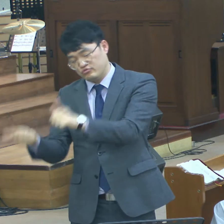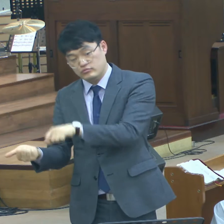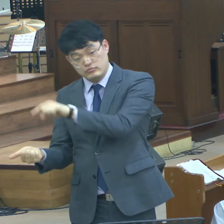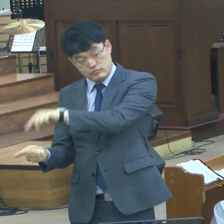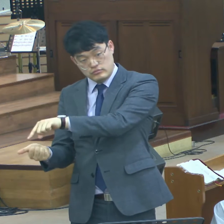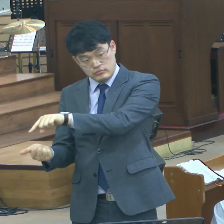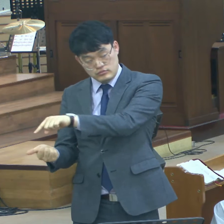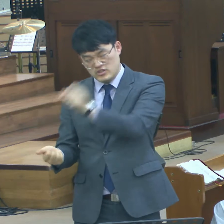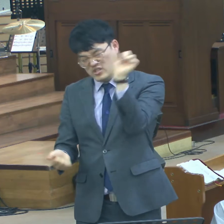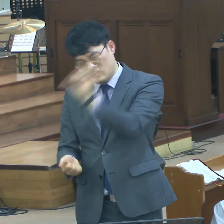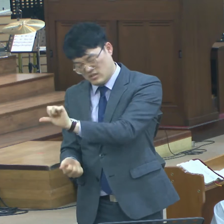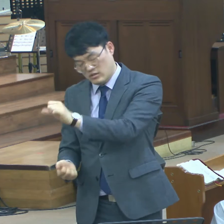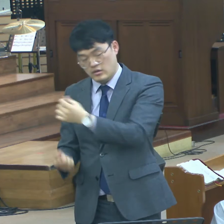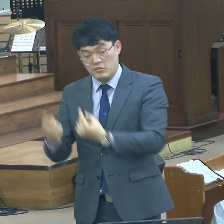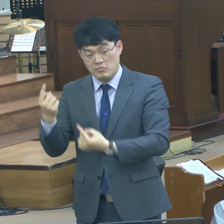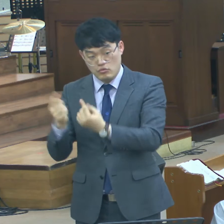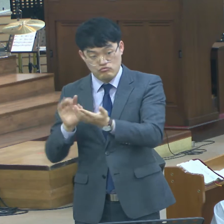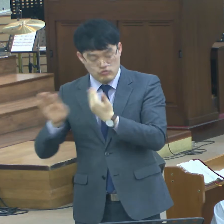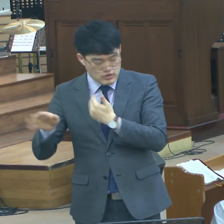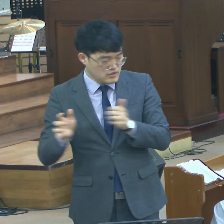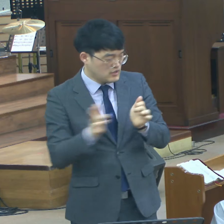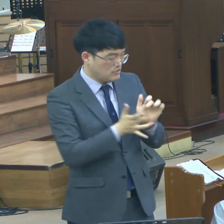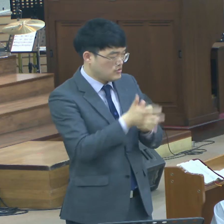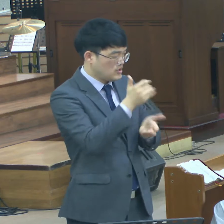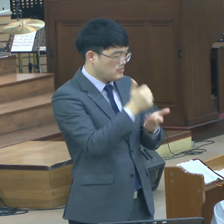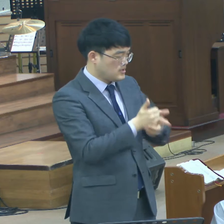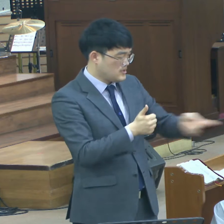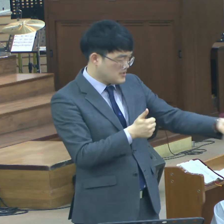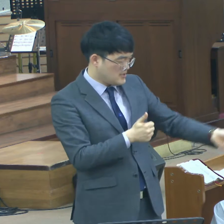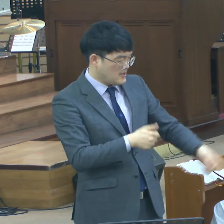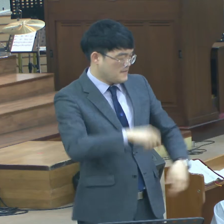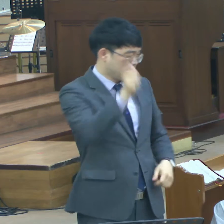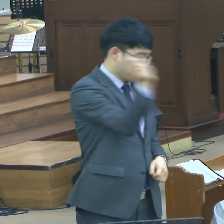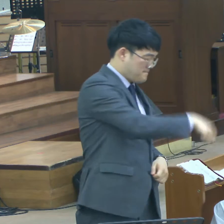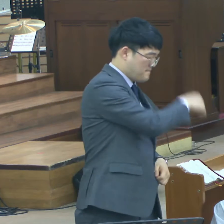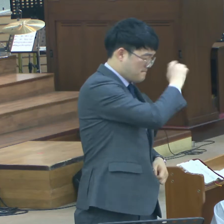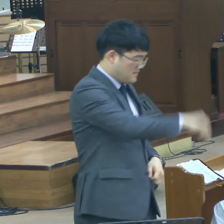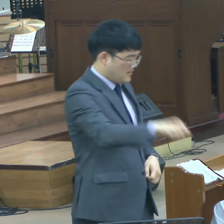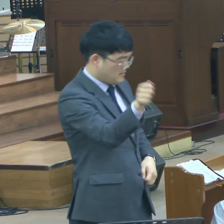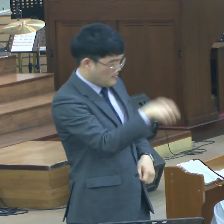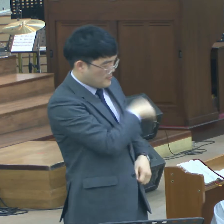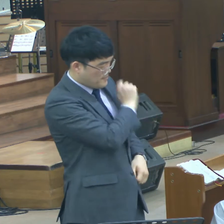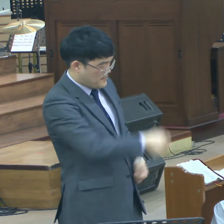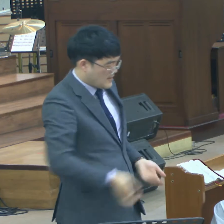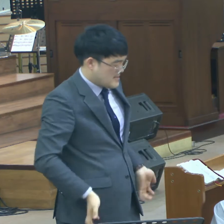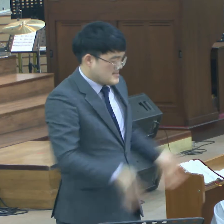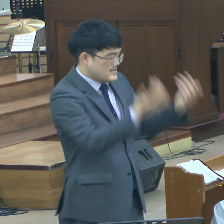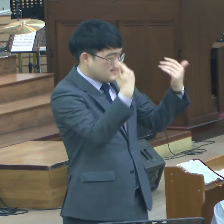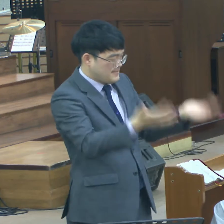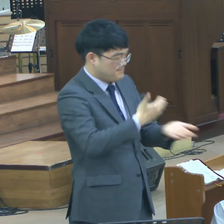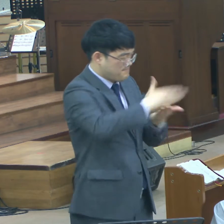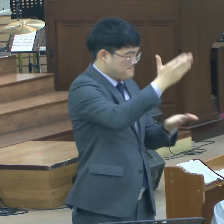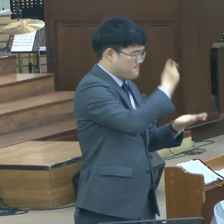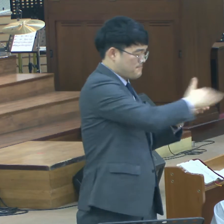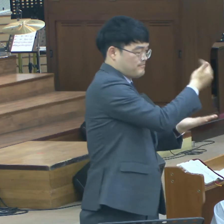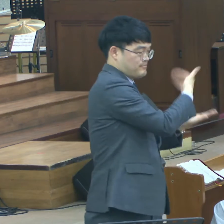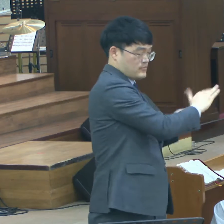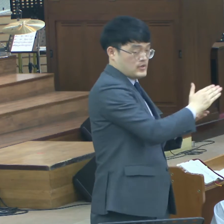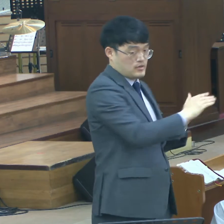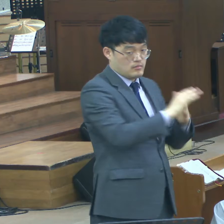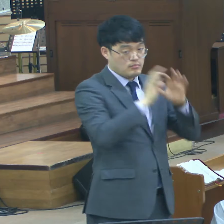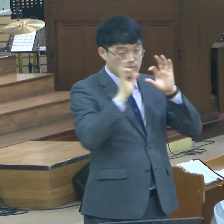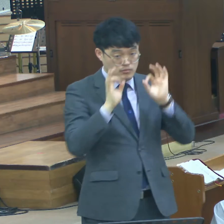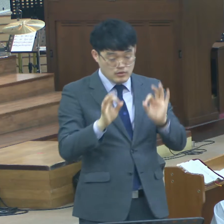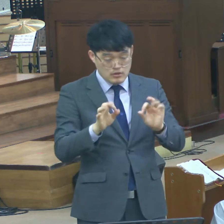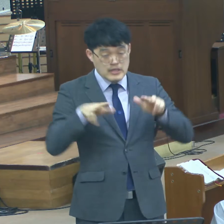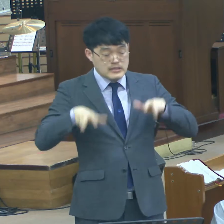성전에 들어가셔서 다 그냥 못된 사람들을 막 밀어내시는 이 장면을 보면서 지금 이